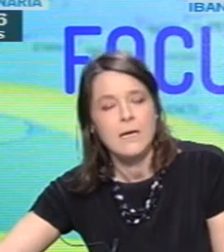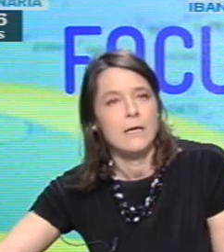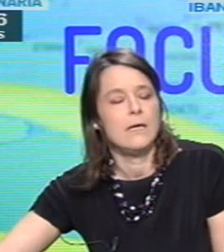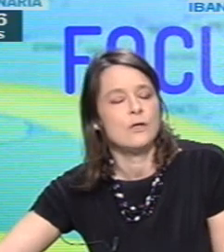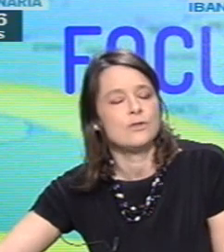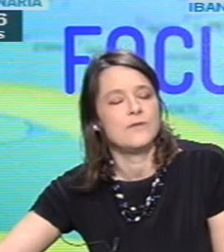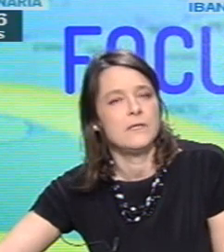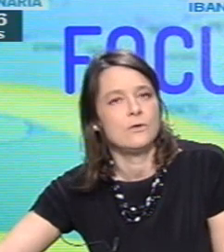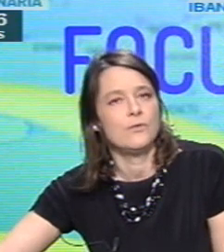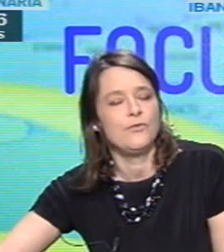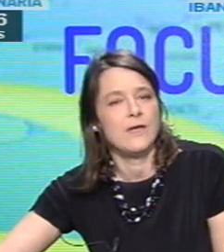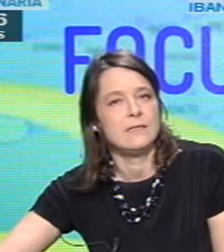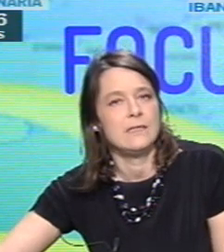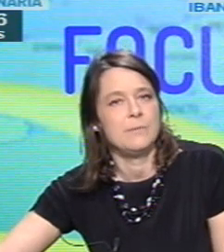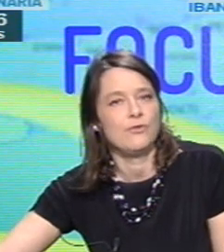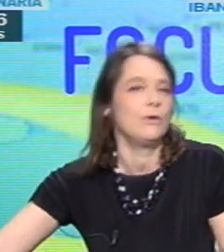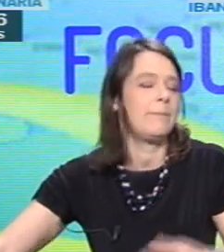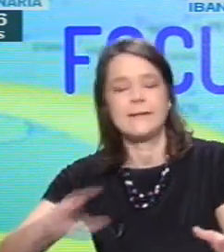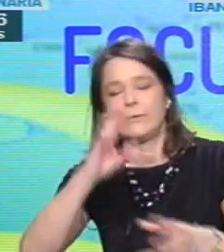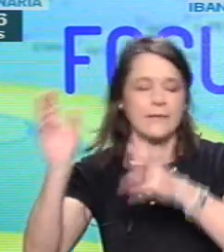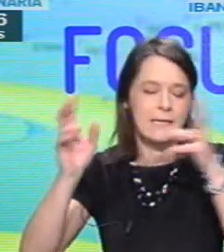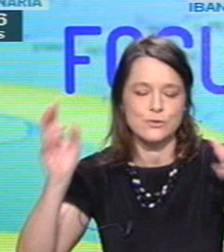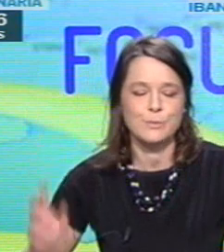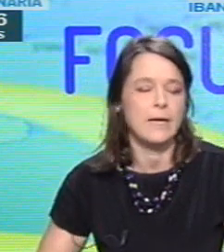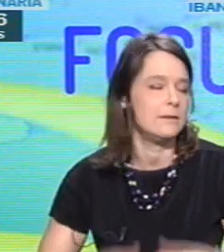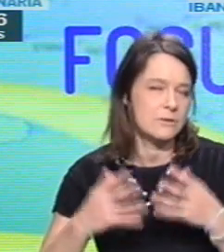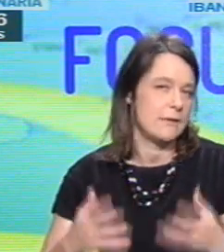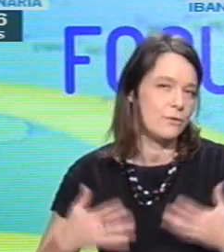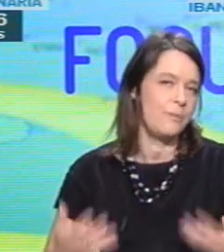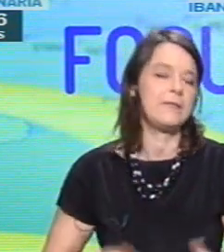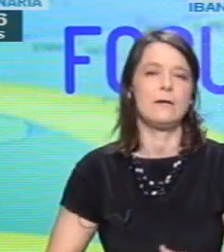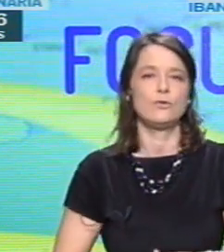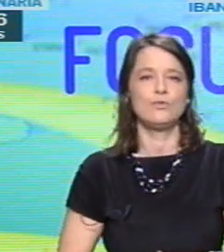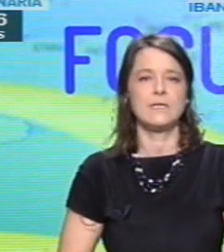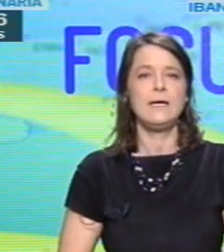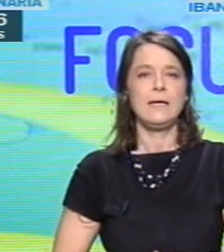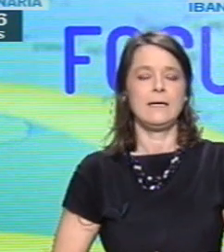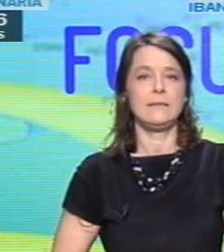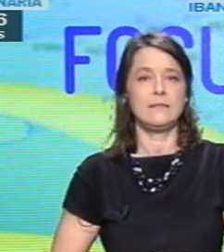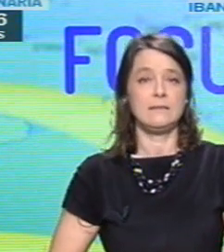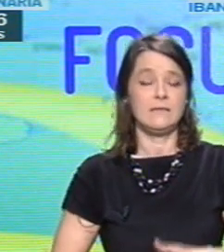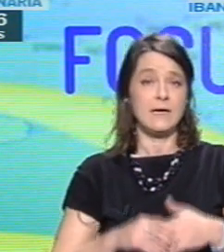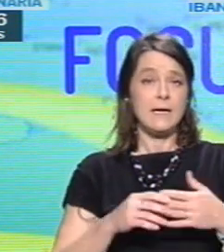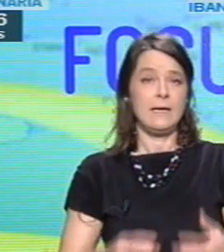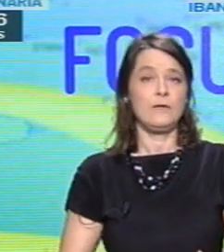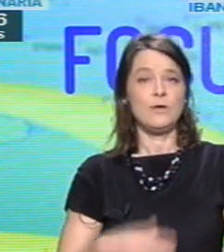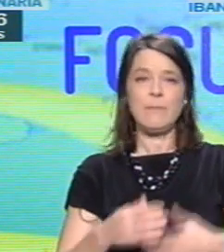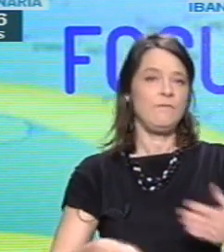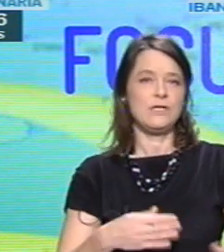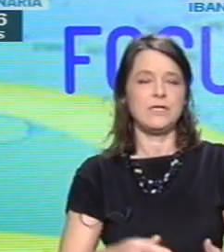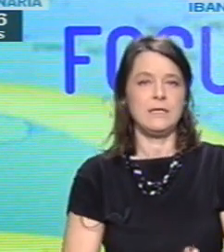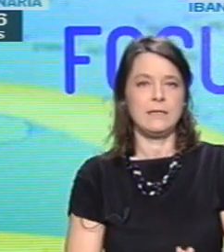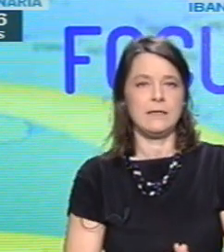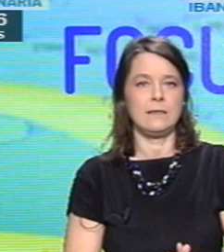anche il nostro Federico Fusetti, le persone, a parte qualche caso sporadico, stanno rispettando tutte le direttive.